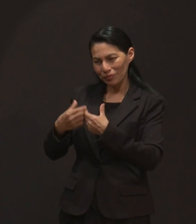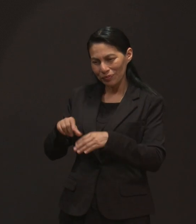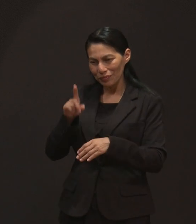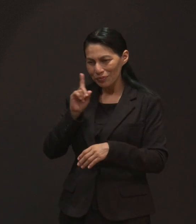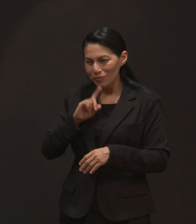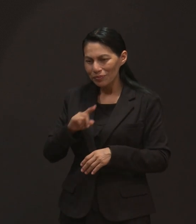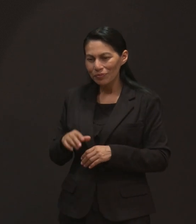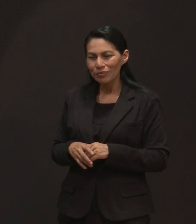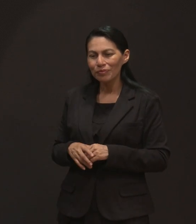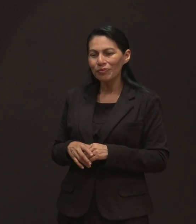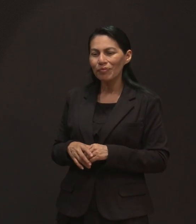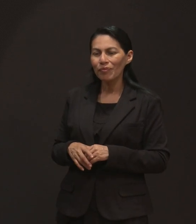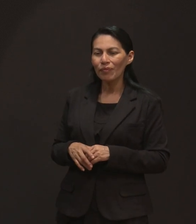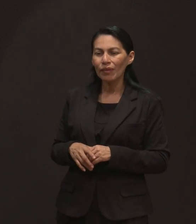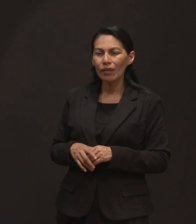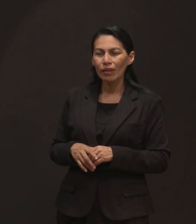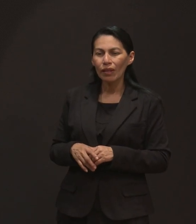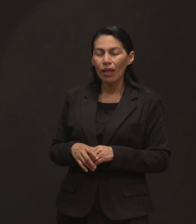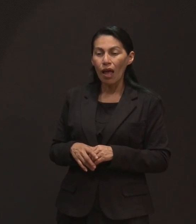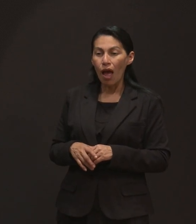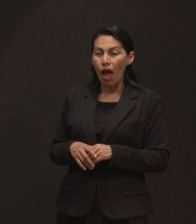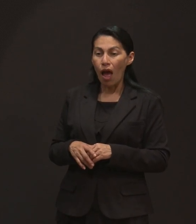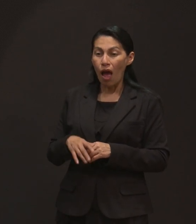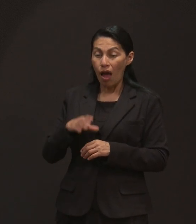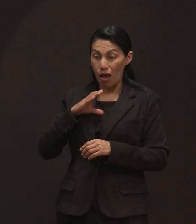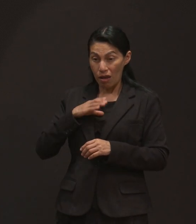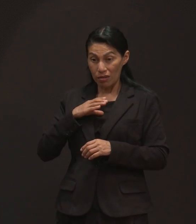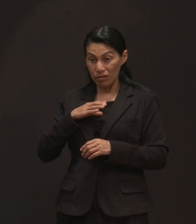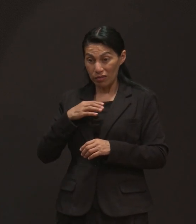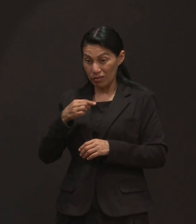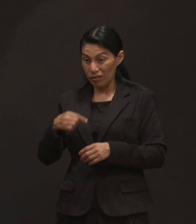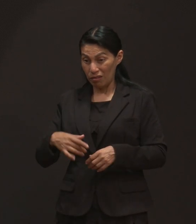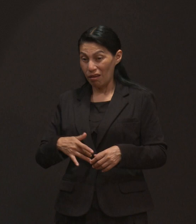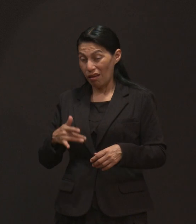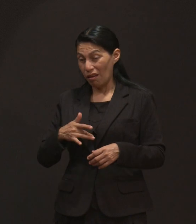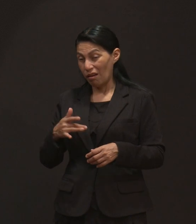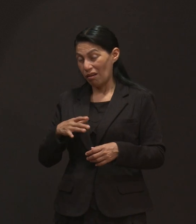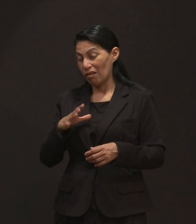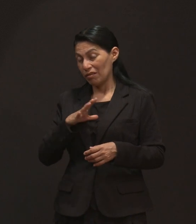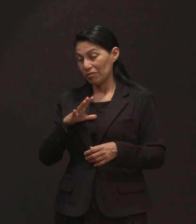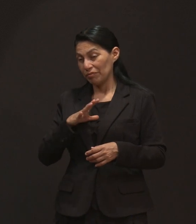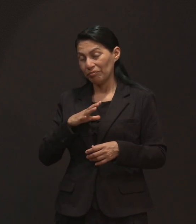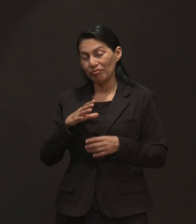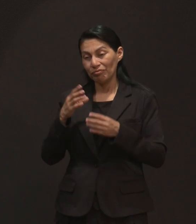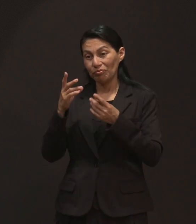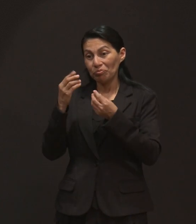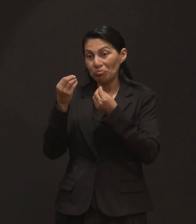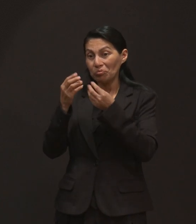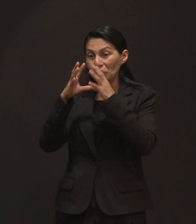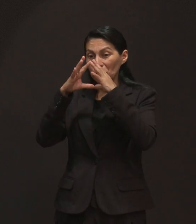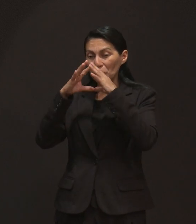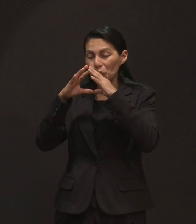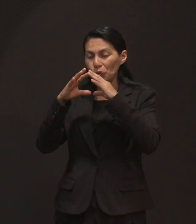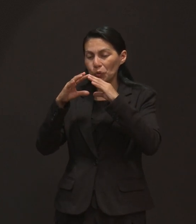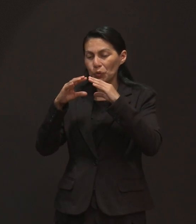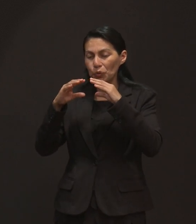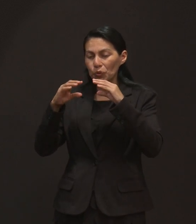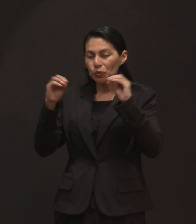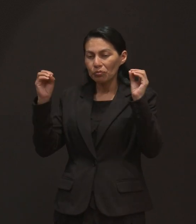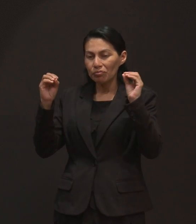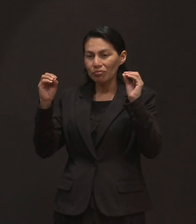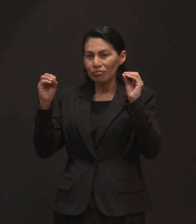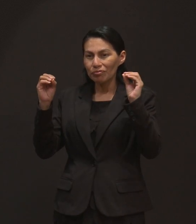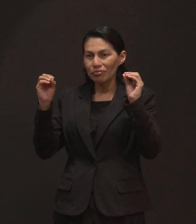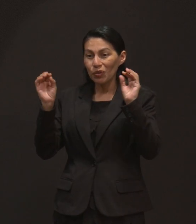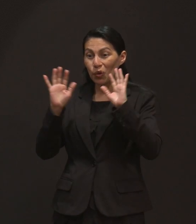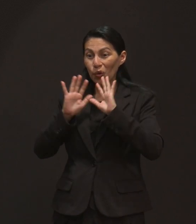cuñada se desapareció ese tumor con la bendición de Dios y haciendo